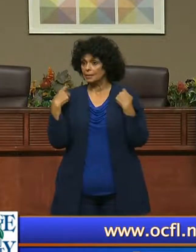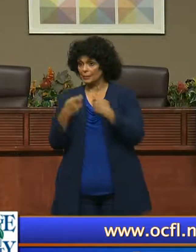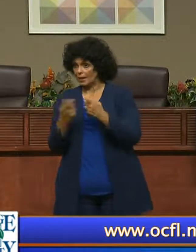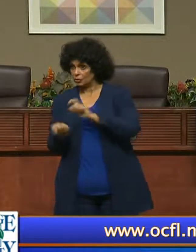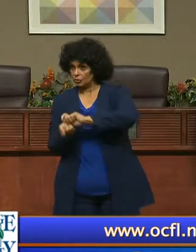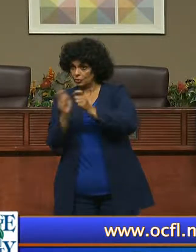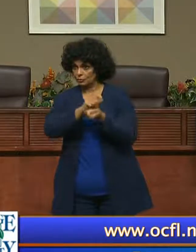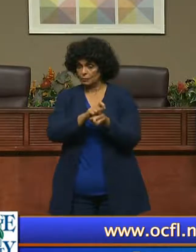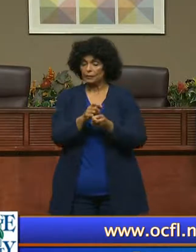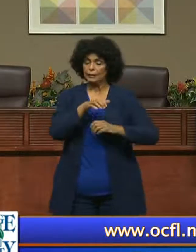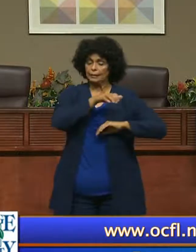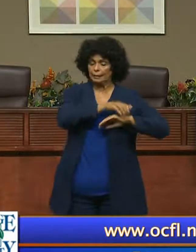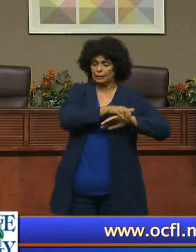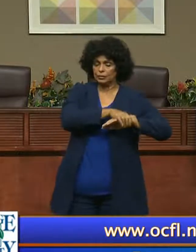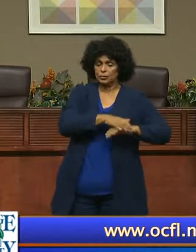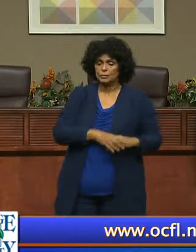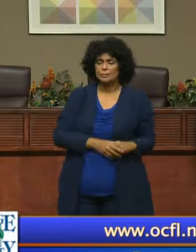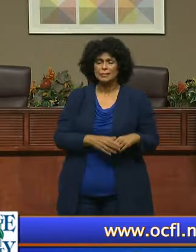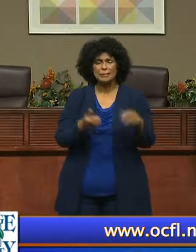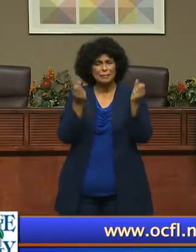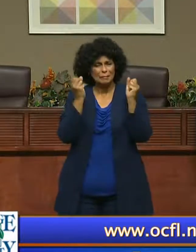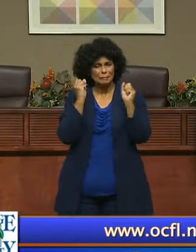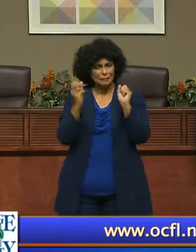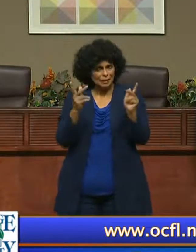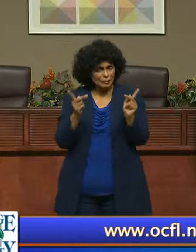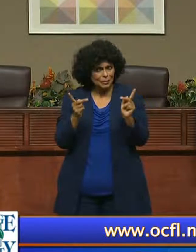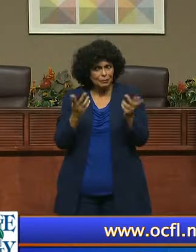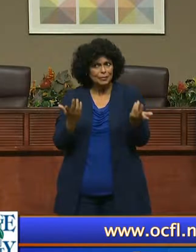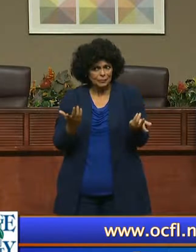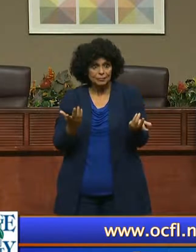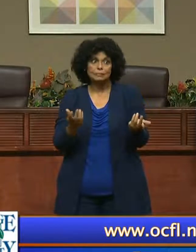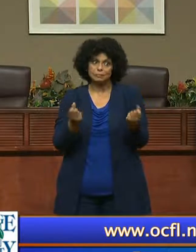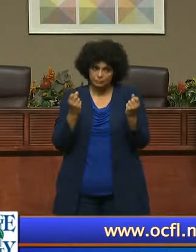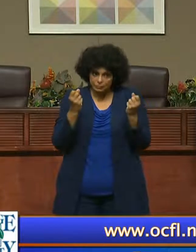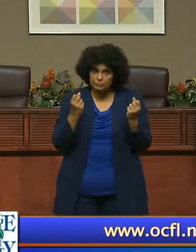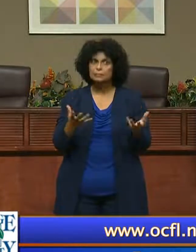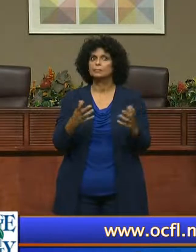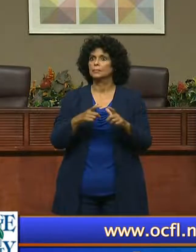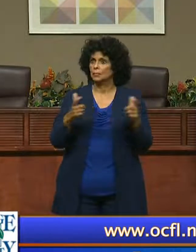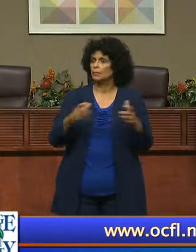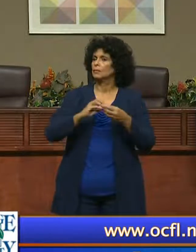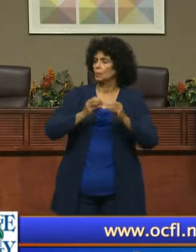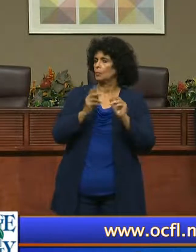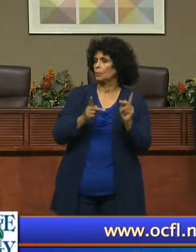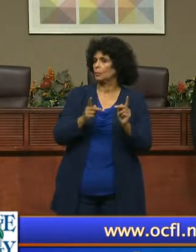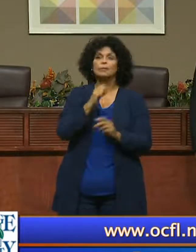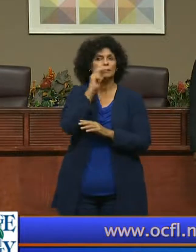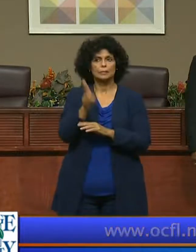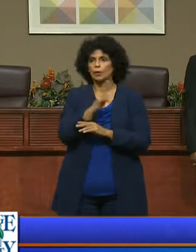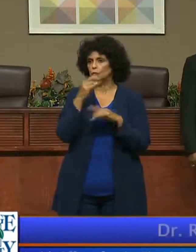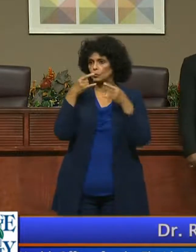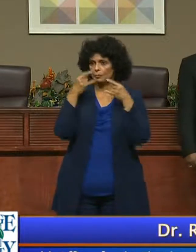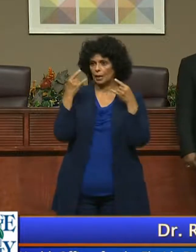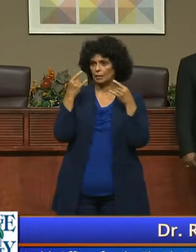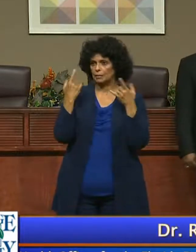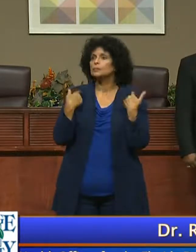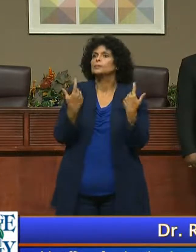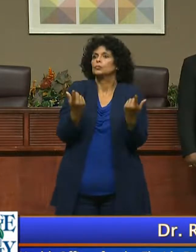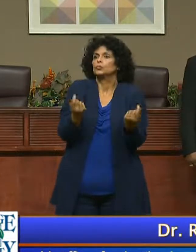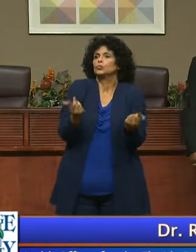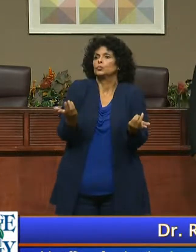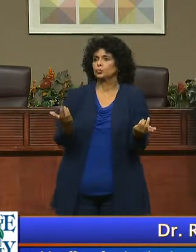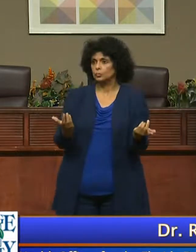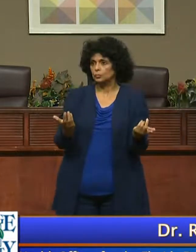was that a large number of people, or a significant number of people, are not using masks. What we are going to do if it